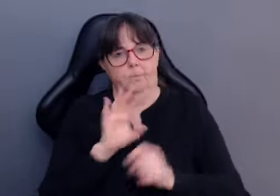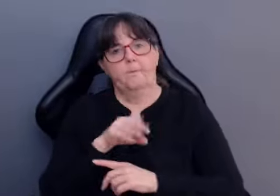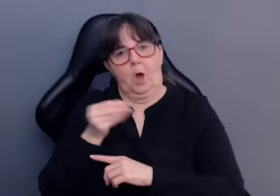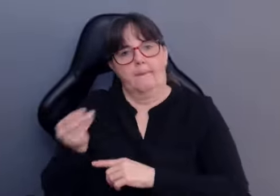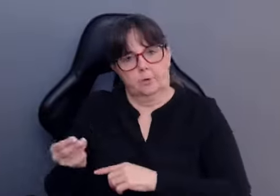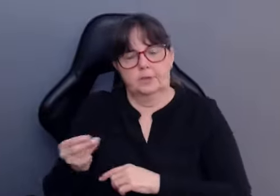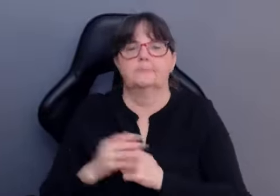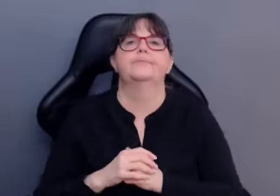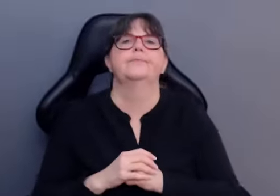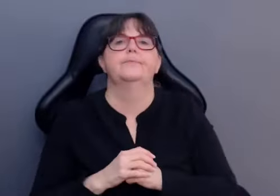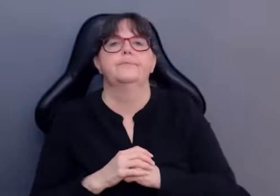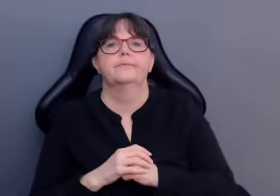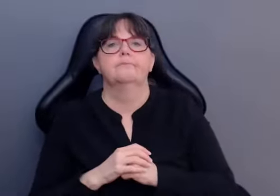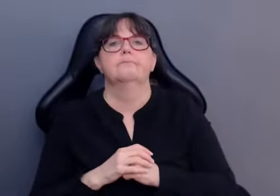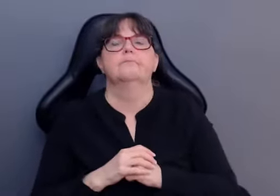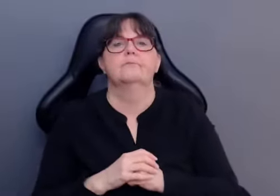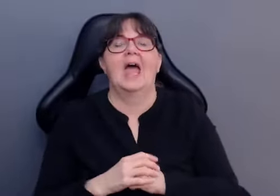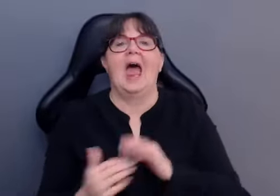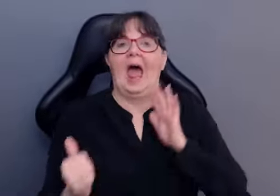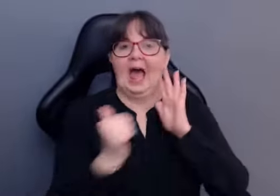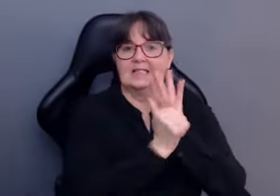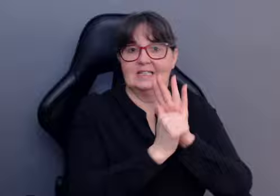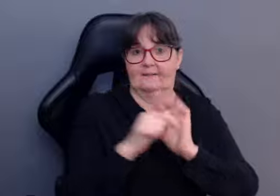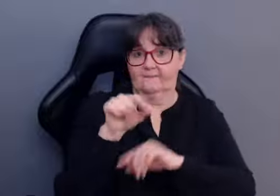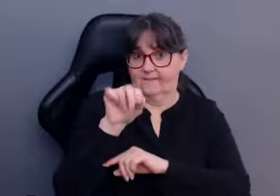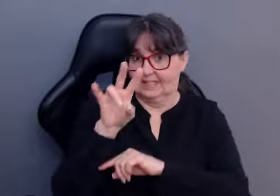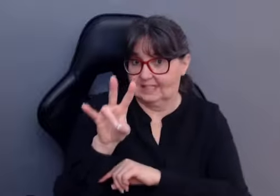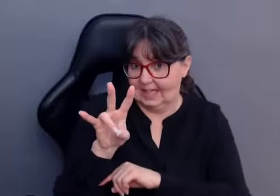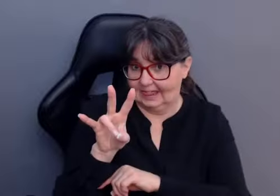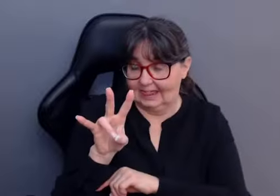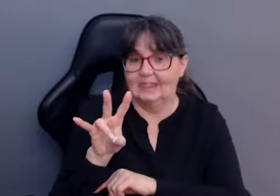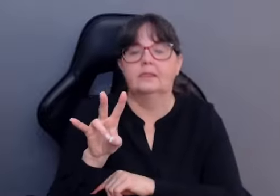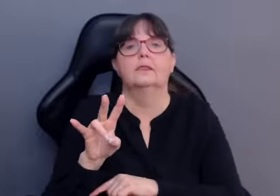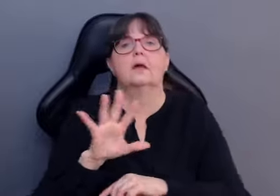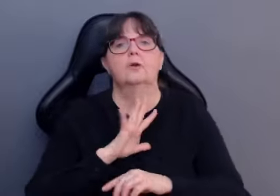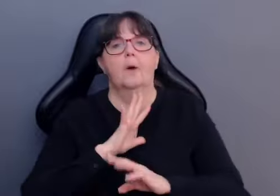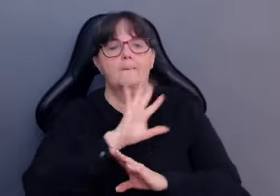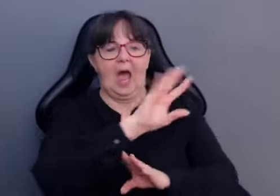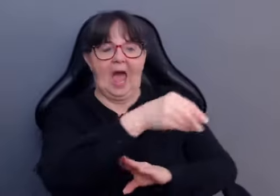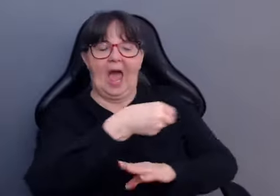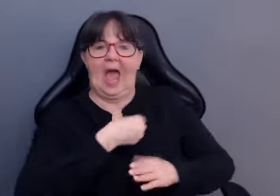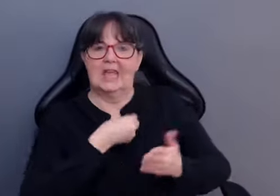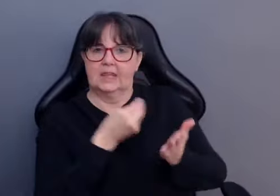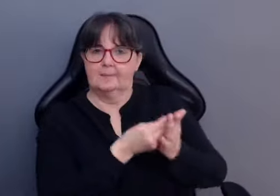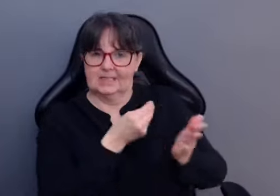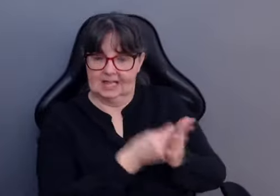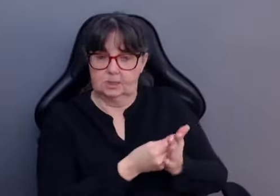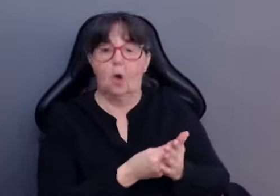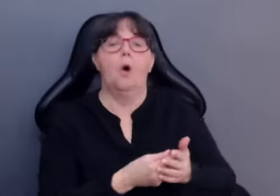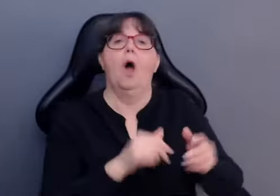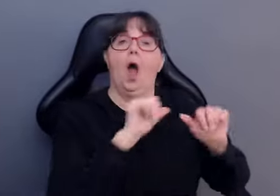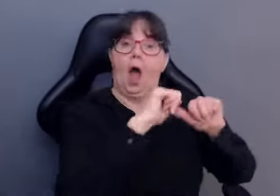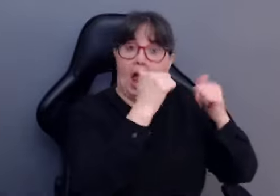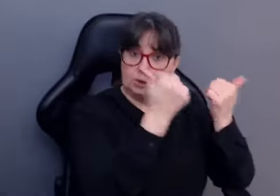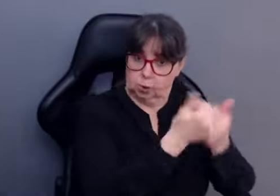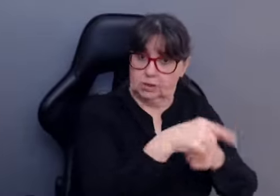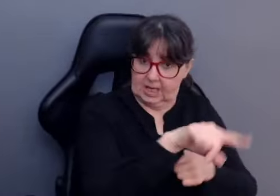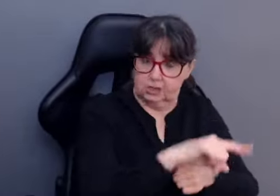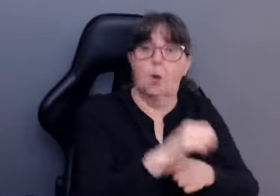Article 27. Indemnisation. La corporation peut, par résolution de